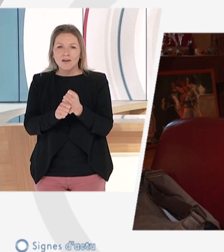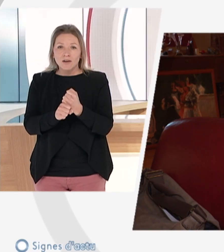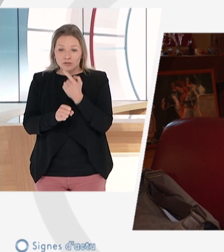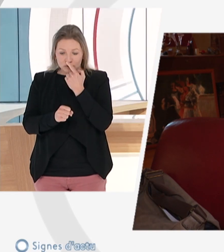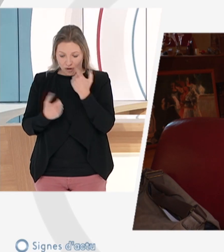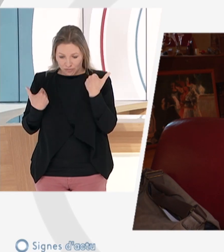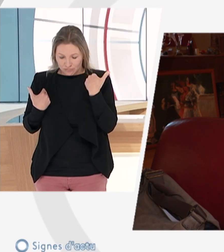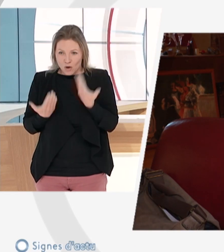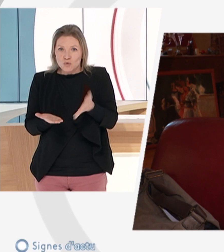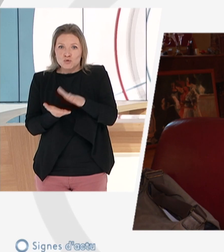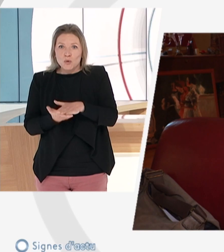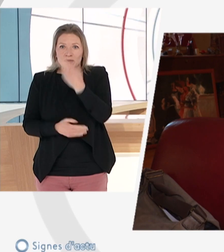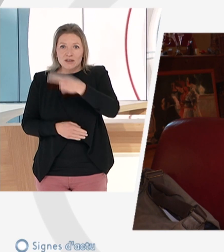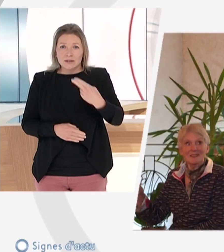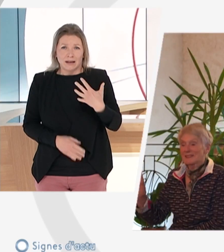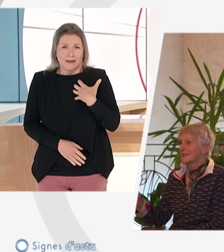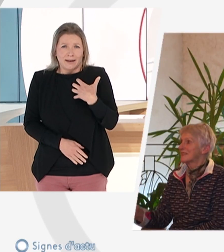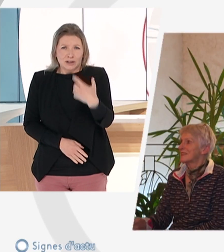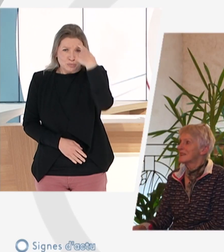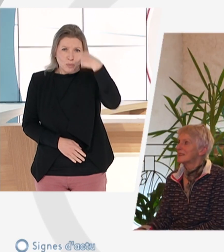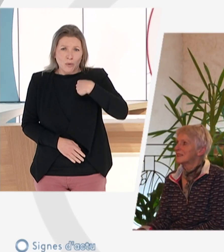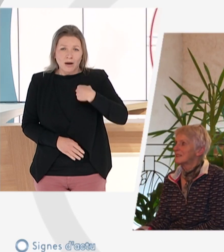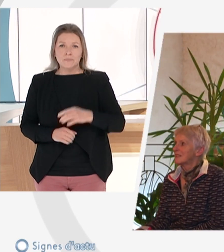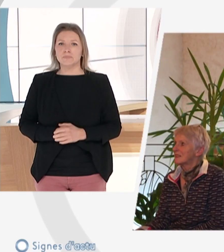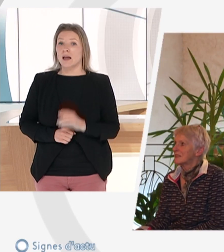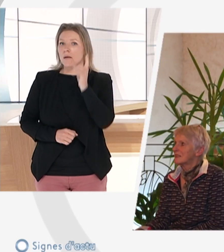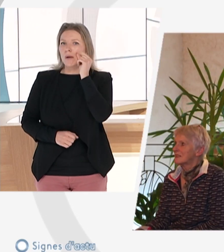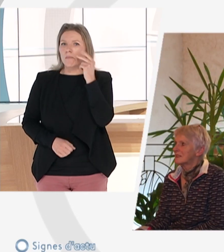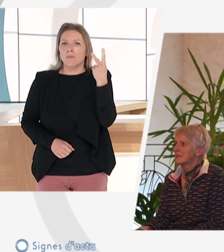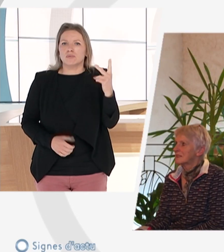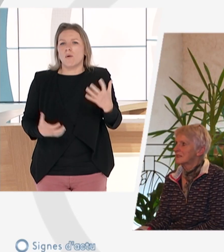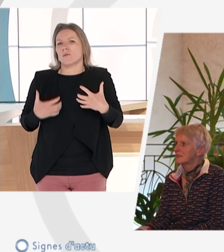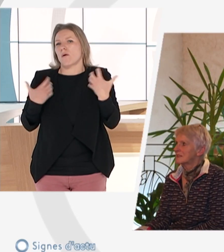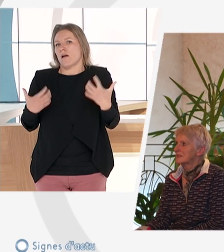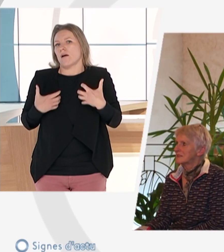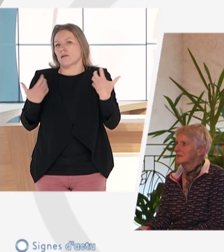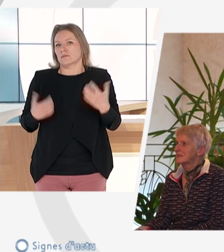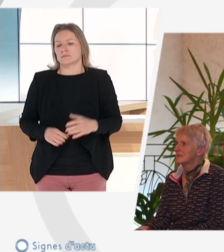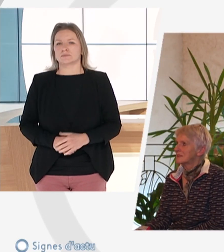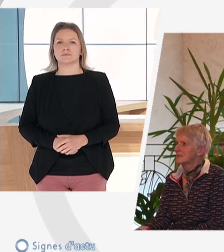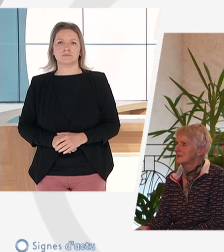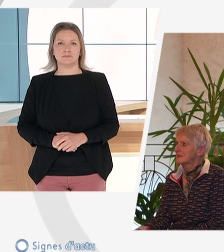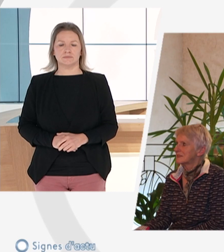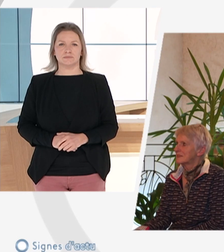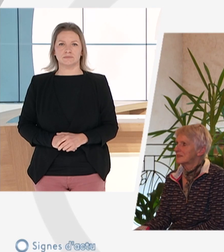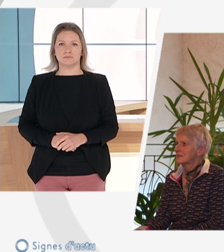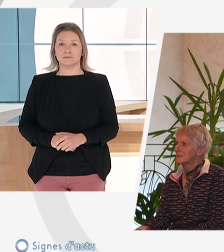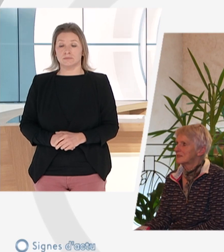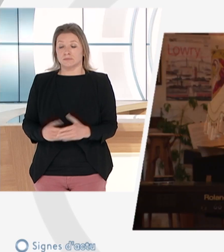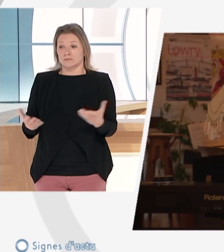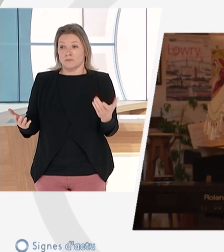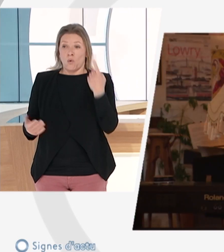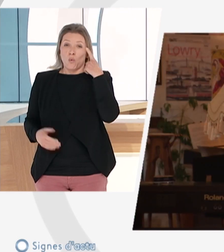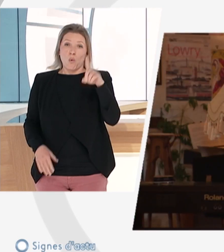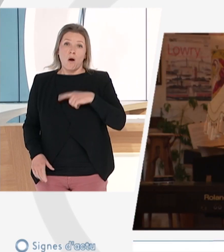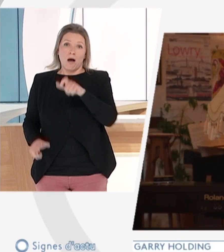double nationalité, c'est vraiment une richesse. Son père, lui, ne décolère pas. Oh, Boris the buffoon. Moi, je pense que